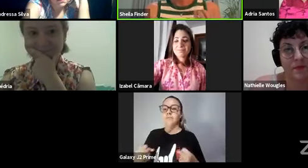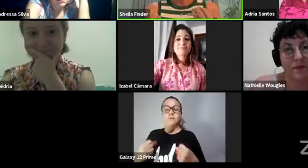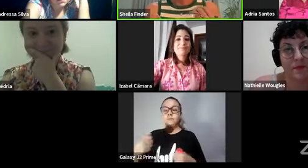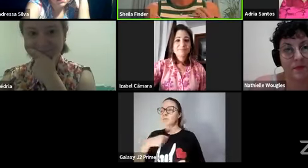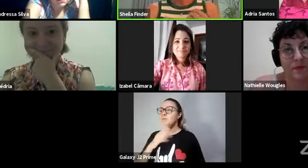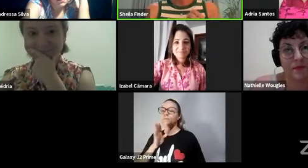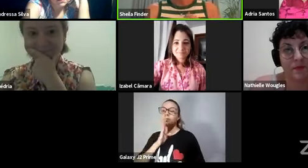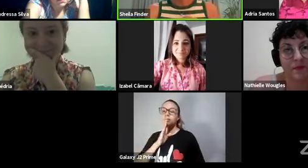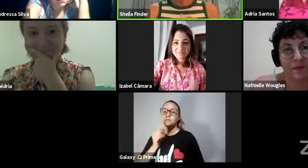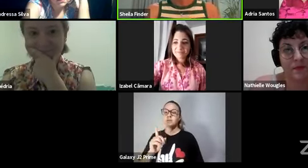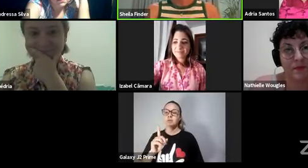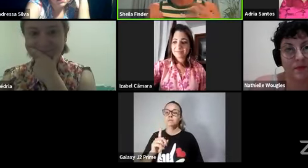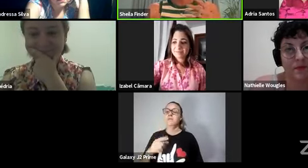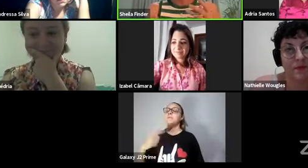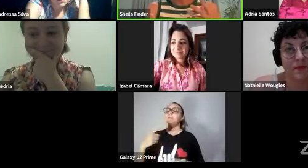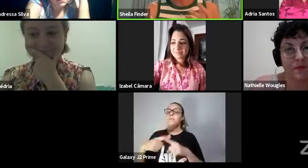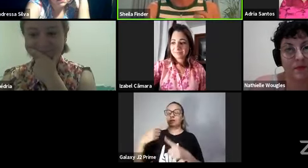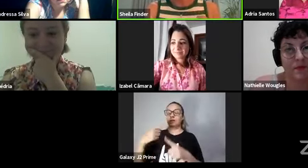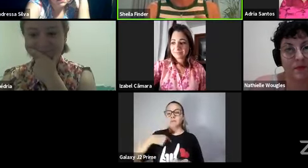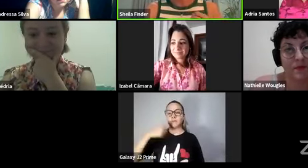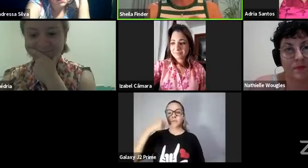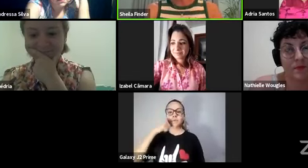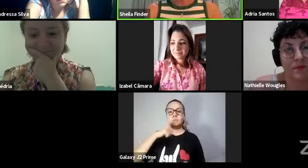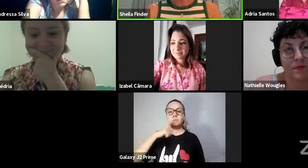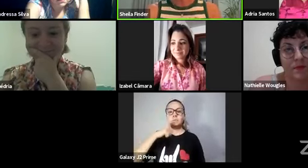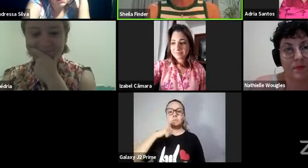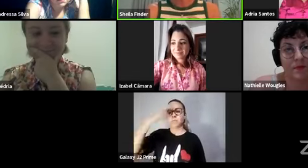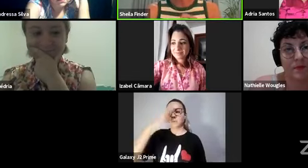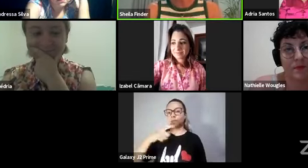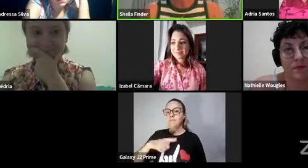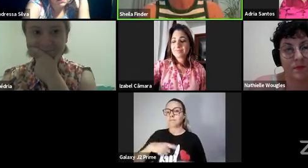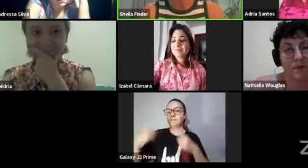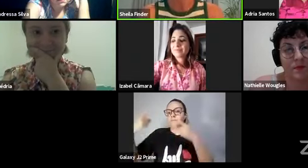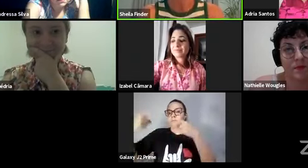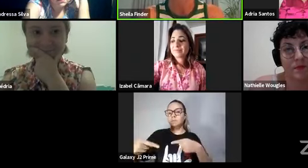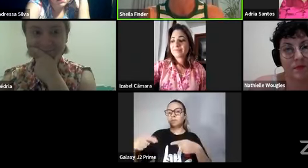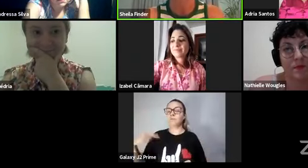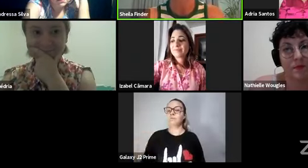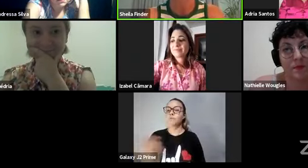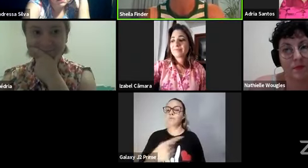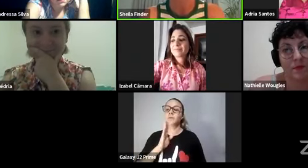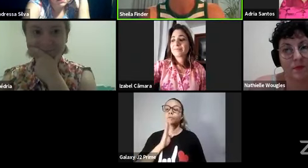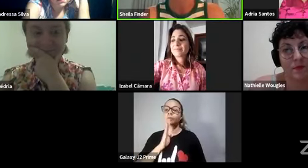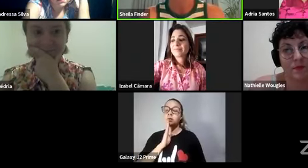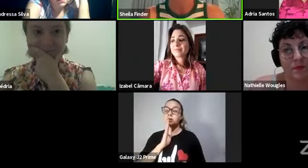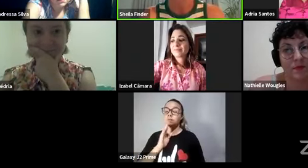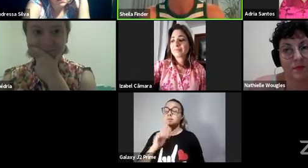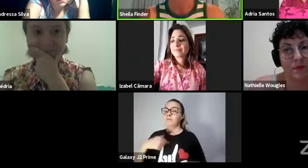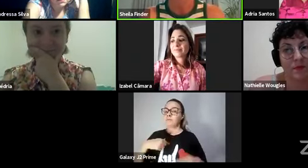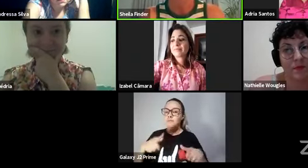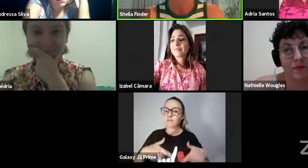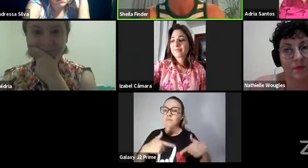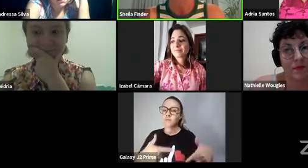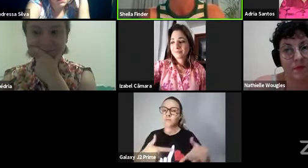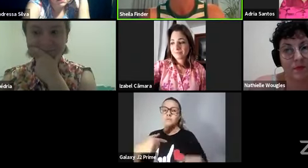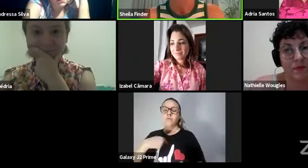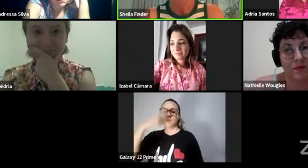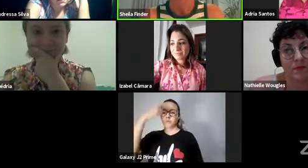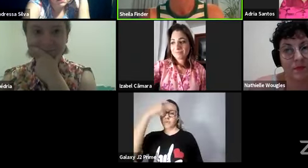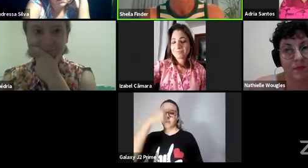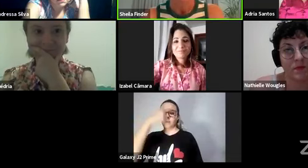A partir do momento que vem os desafios, é que a gente reconhece o quanto que a gente é forte, o quanto a mulher é